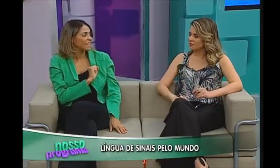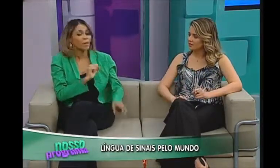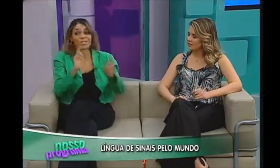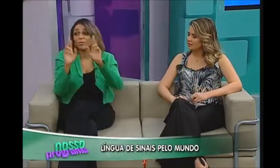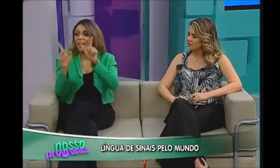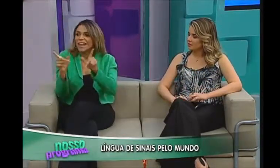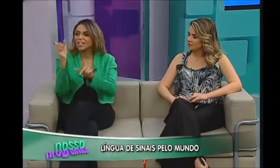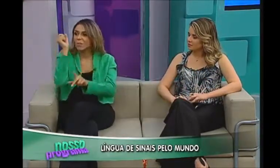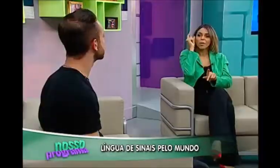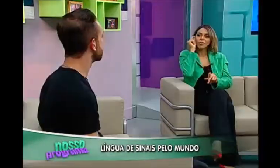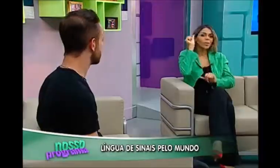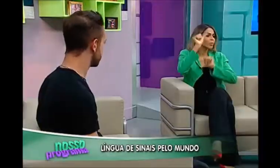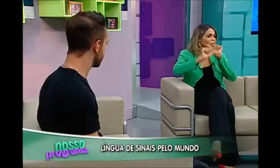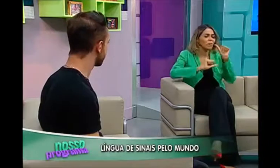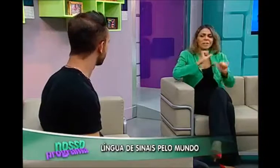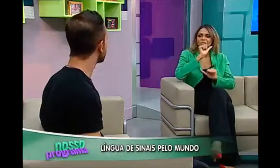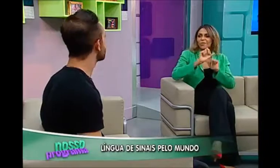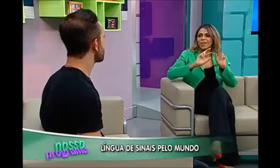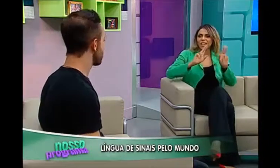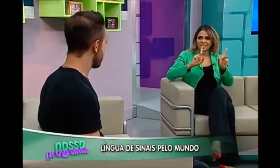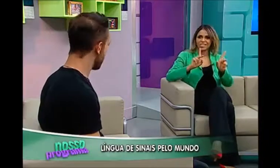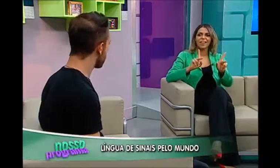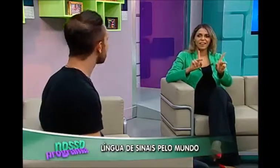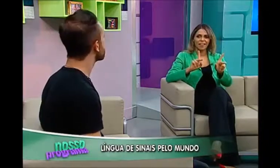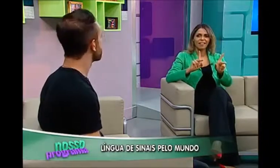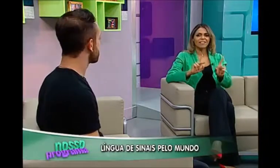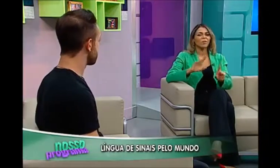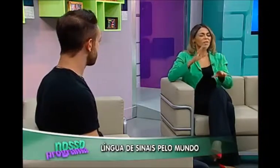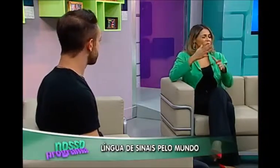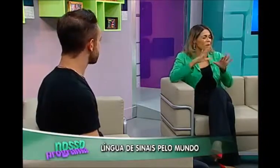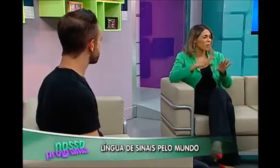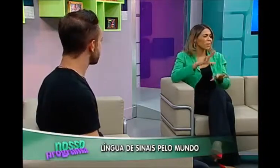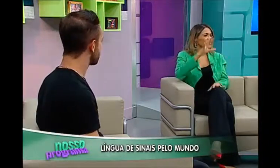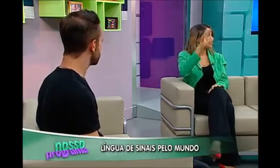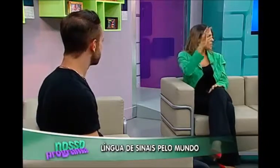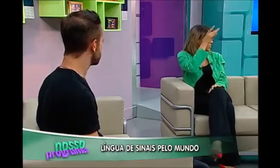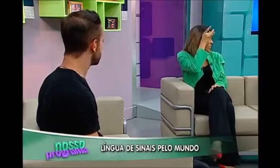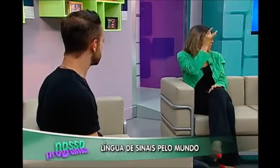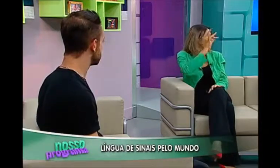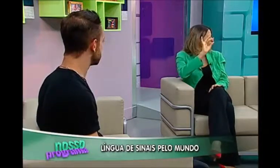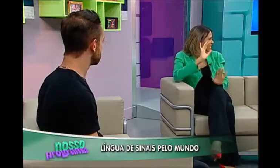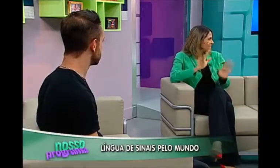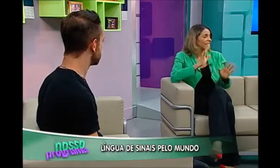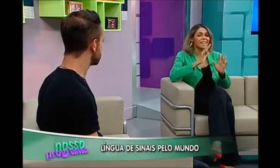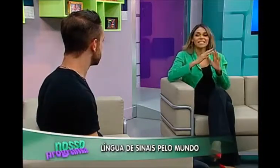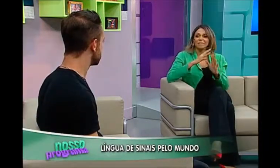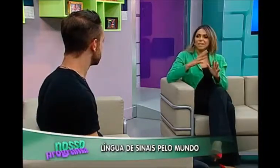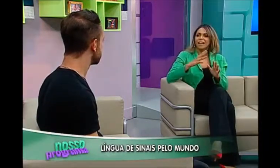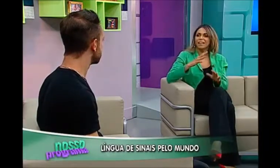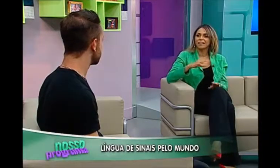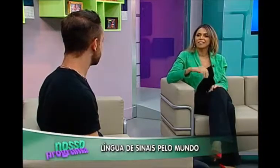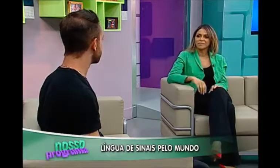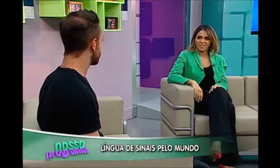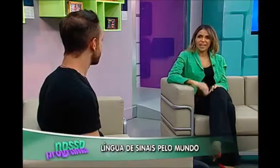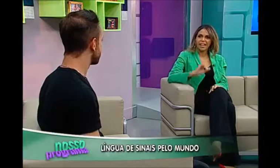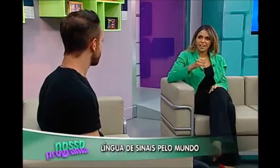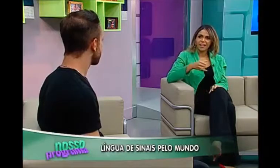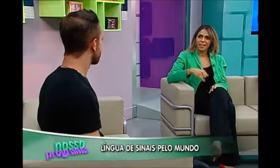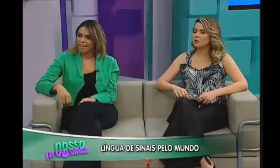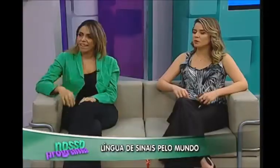é diferente, é uma cultura totalmente diferente, né? Então isso que é um pouquinho difícil de decorar, de entender e assimilar. Ensina né? então alguma coisa